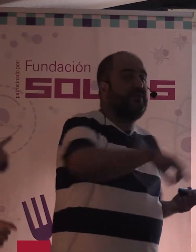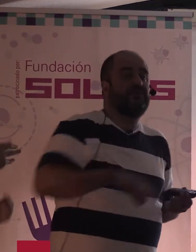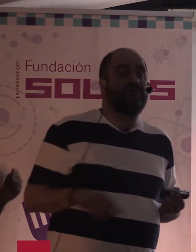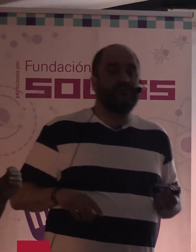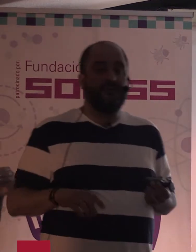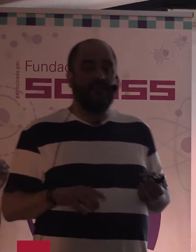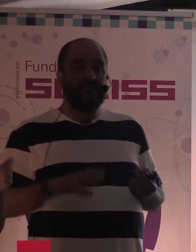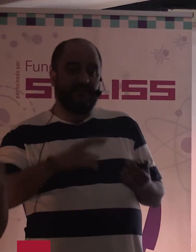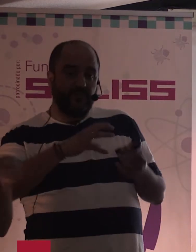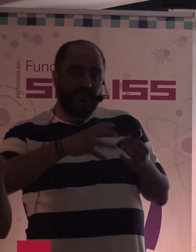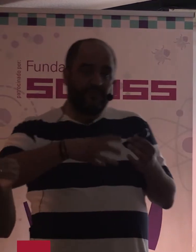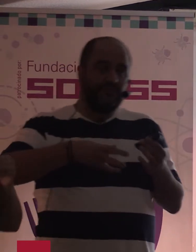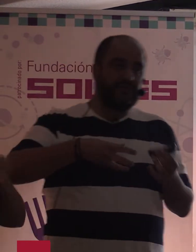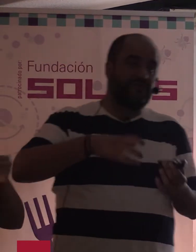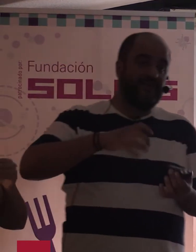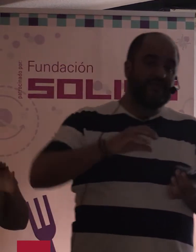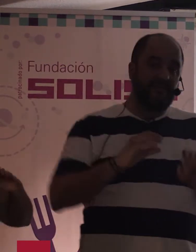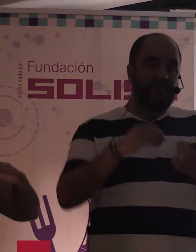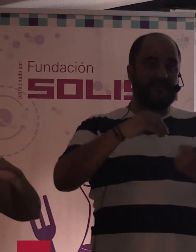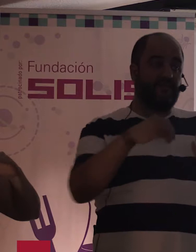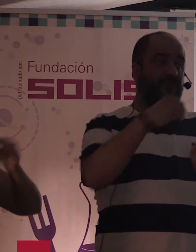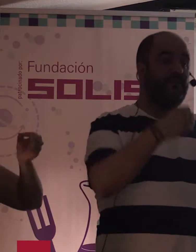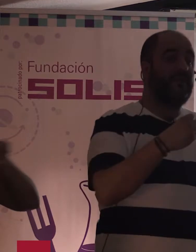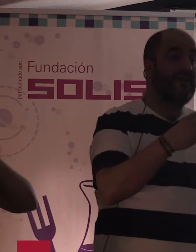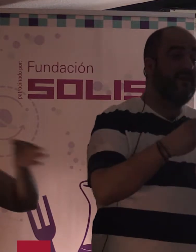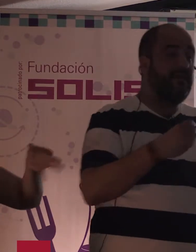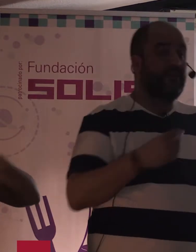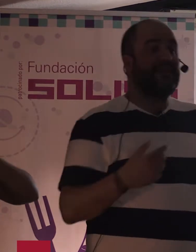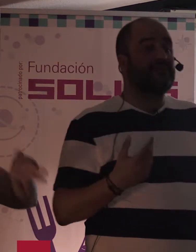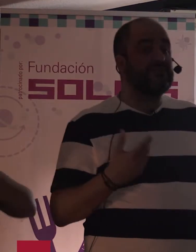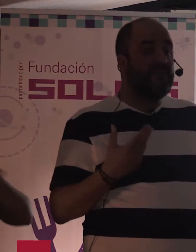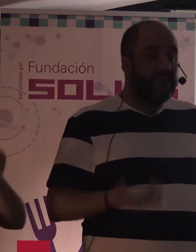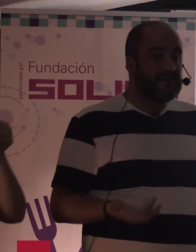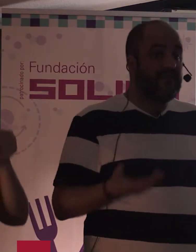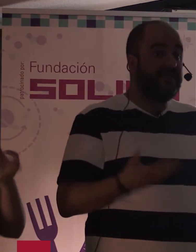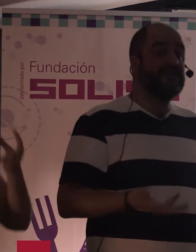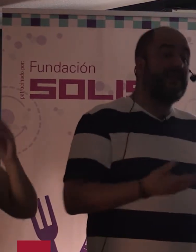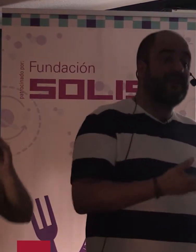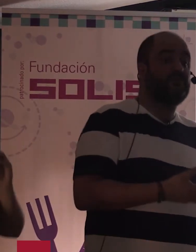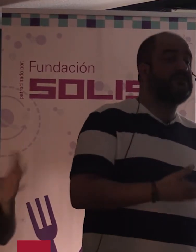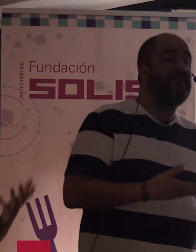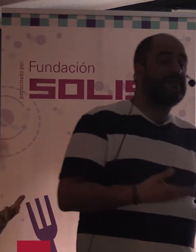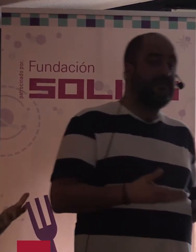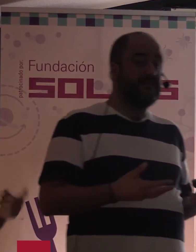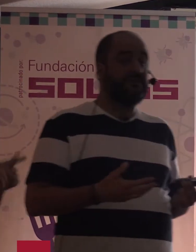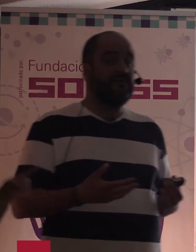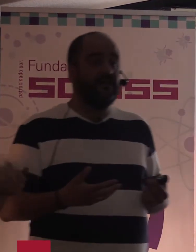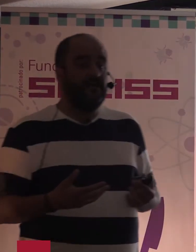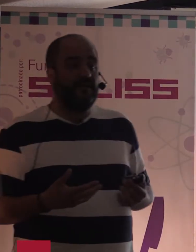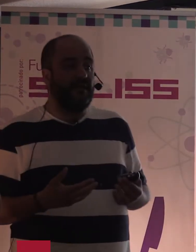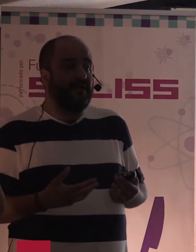este tipo de electrodos. Este tipo de electrodos que son flexibles, que se pueden amoldar. Porque las cosas vivas necesitan que las cosas sean